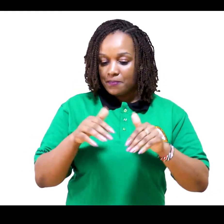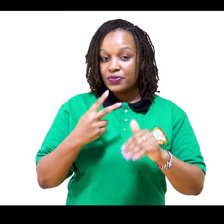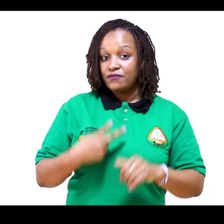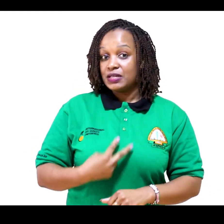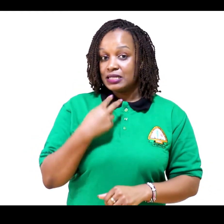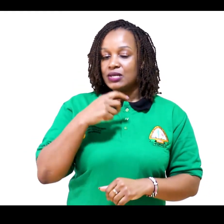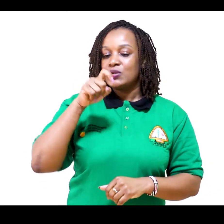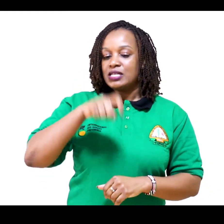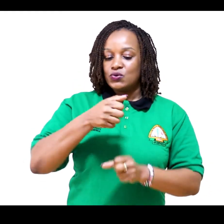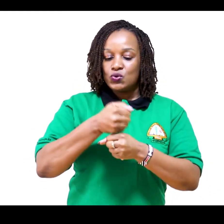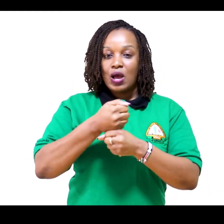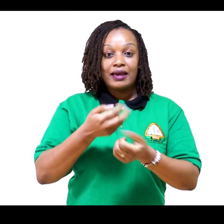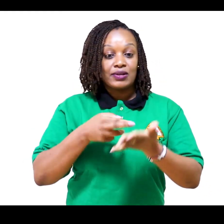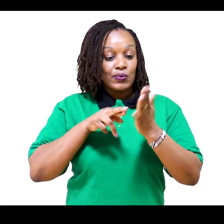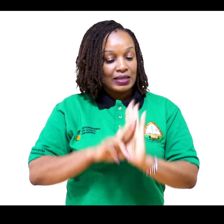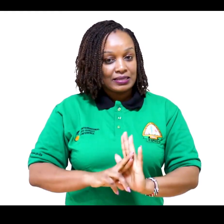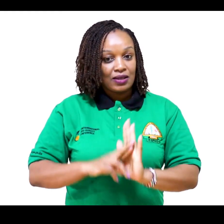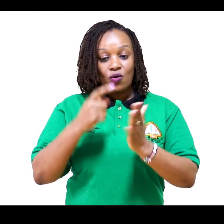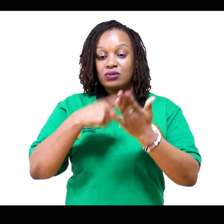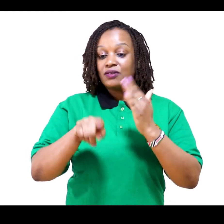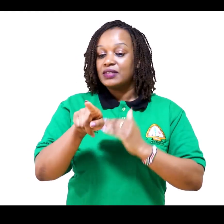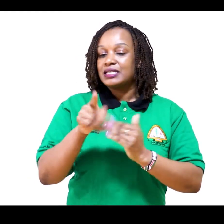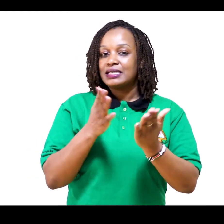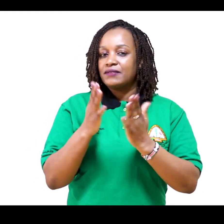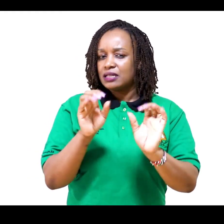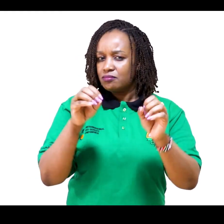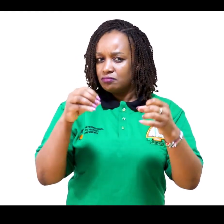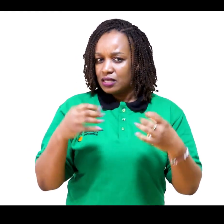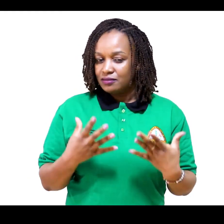ombi la mtandaoni. Gharama ya huduma hii ni shilingi